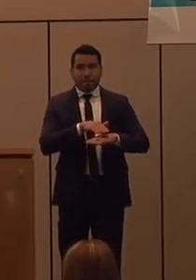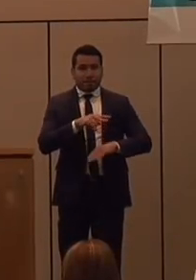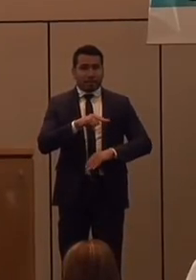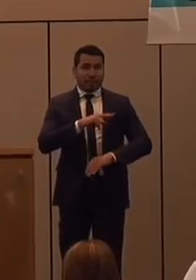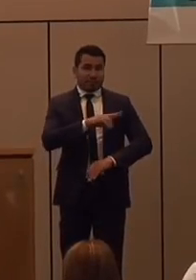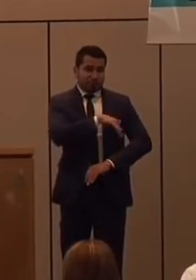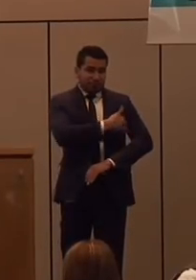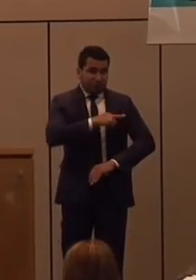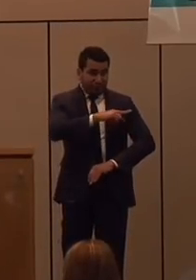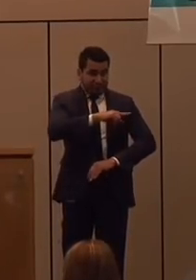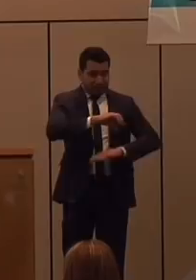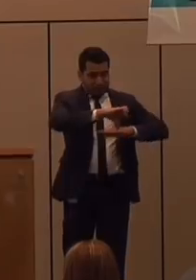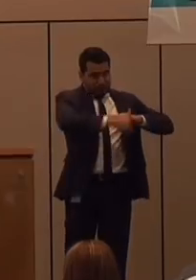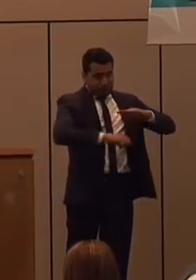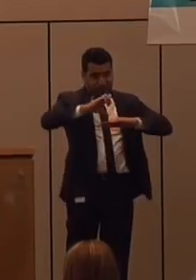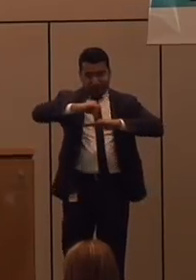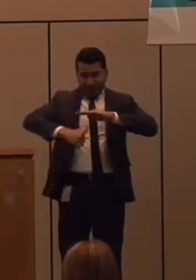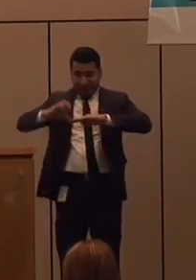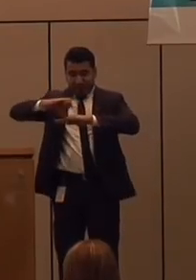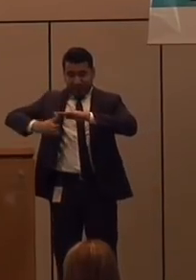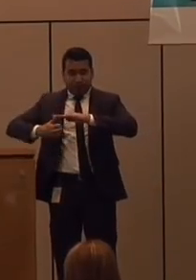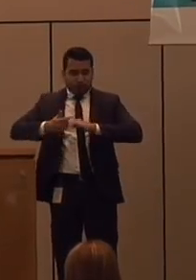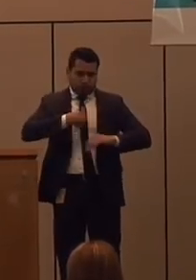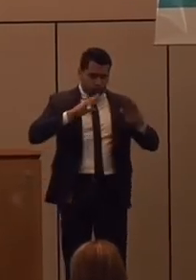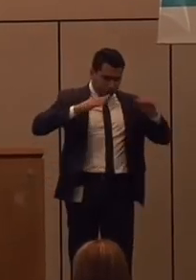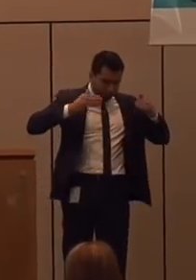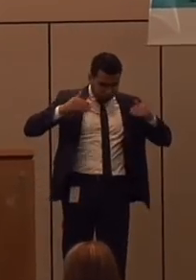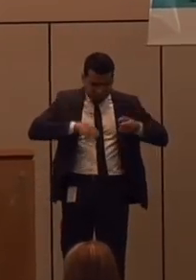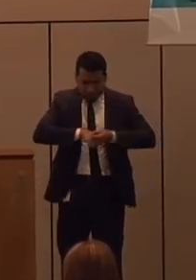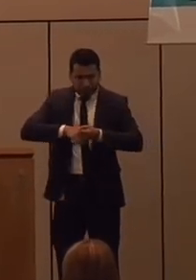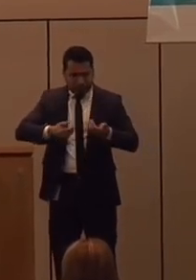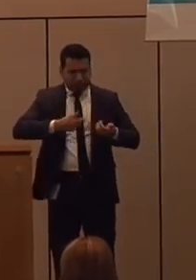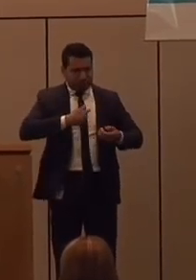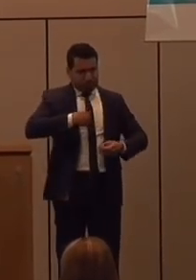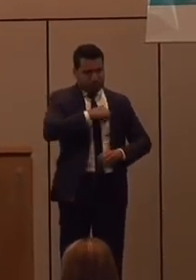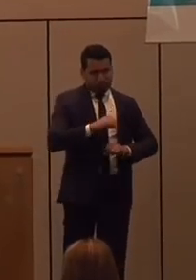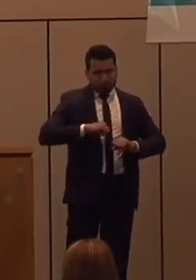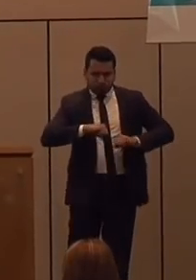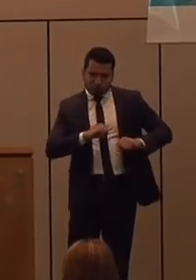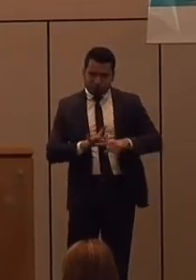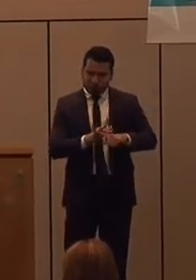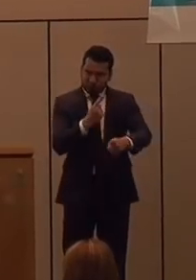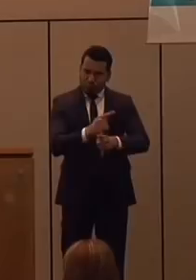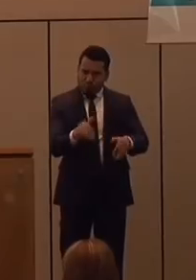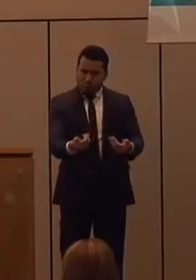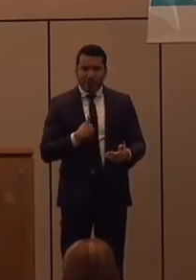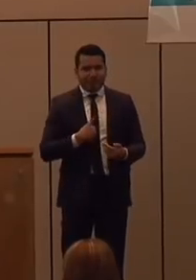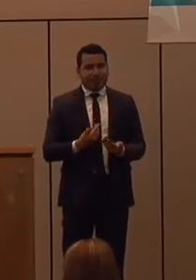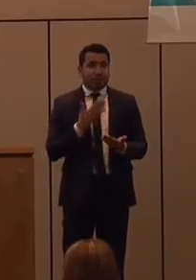viceministerios la eficiencia realmente la hemos logrado a través de la tecnología